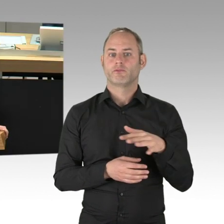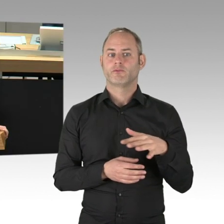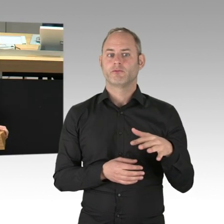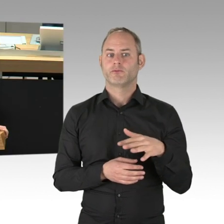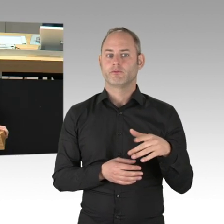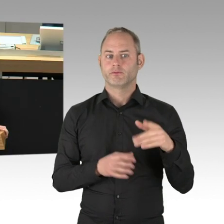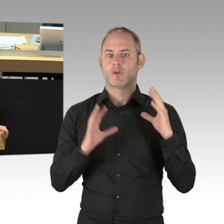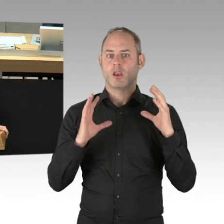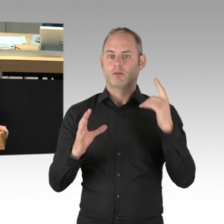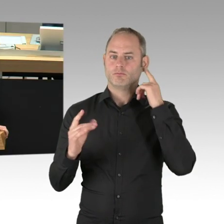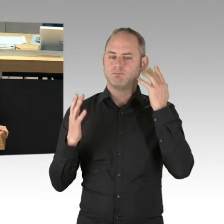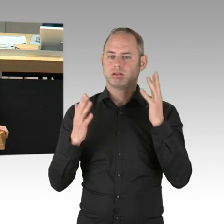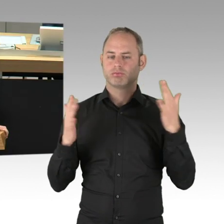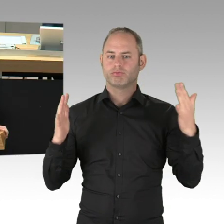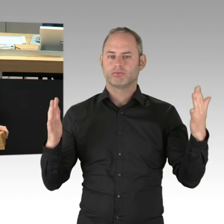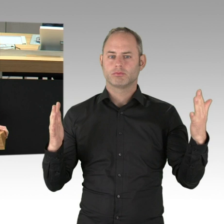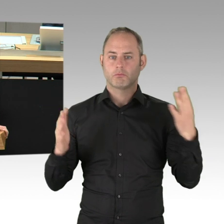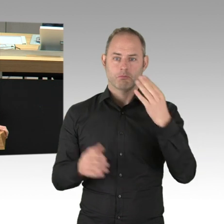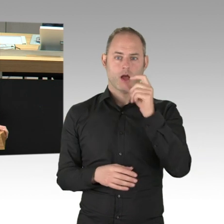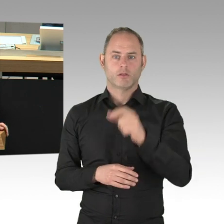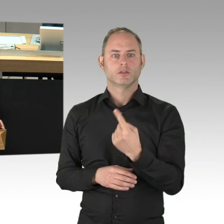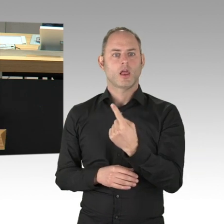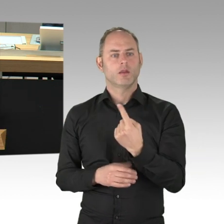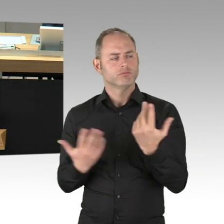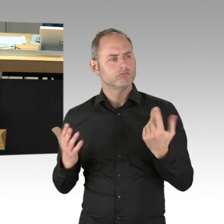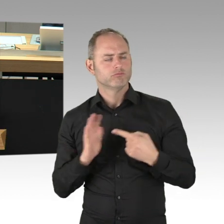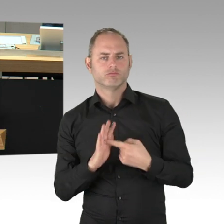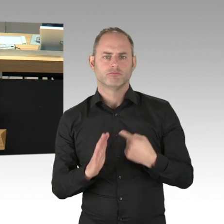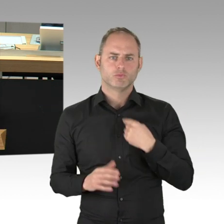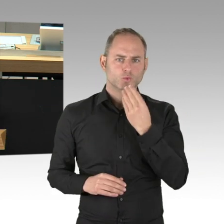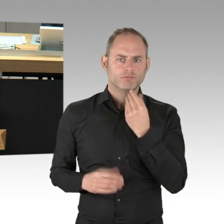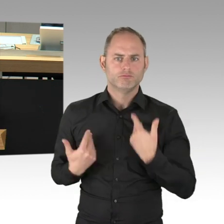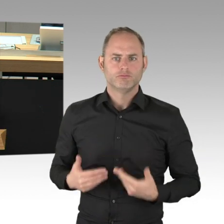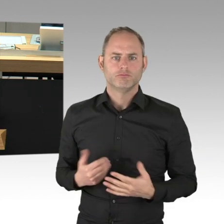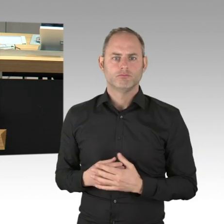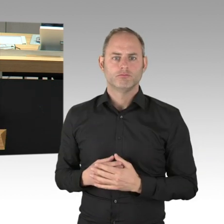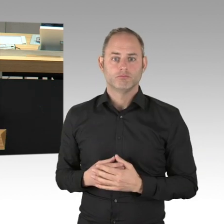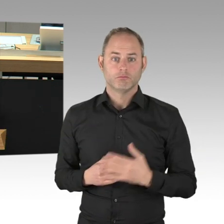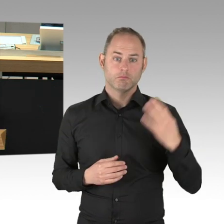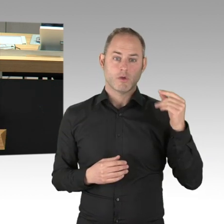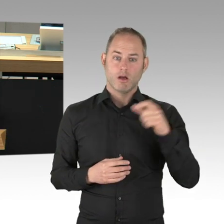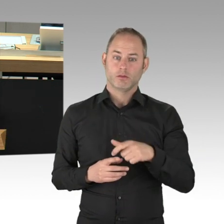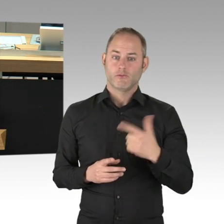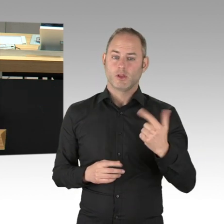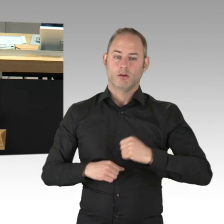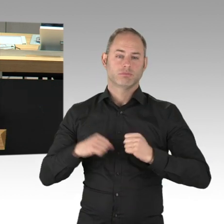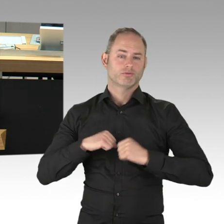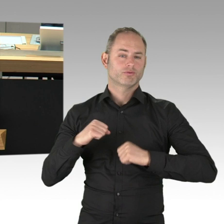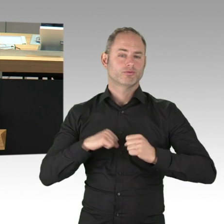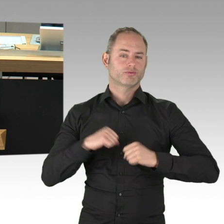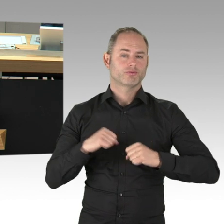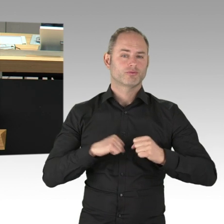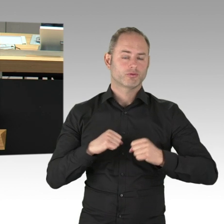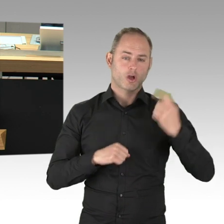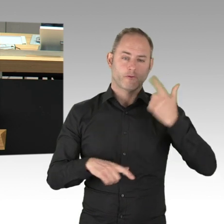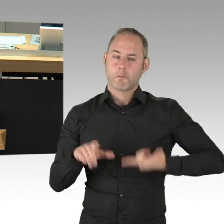Anwesende, das war nur einer von zahlreichen antisemitischen Übergriffen im vergangenen Jahr. Alleine von Januar bis Juni